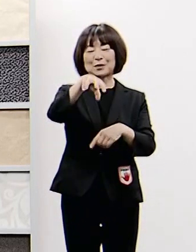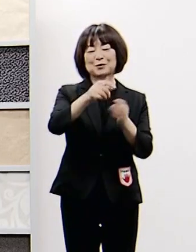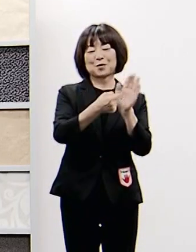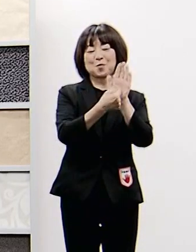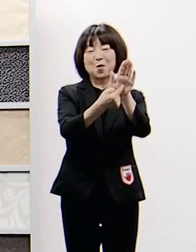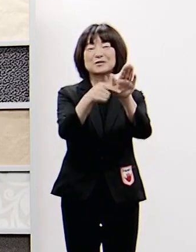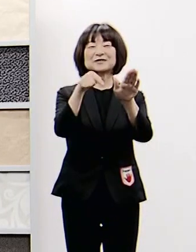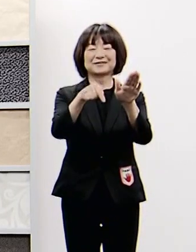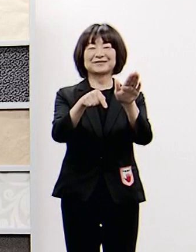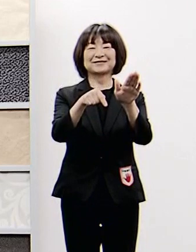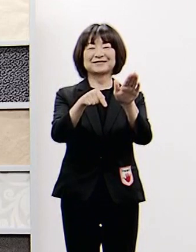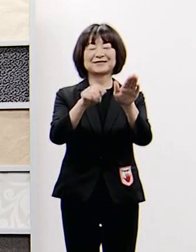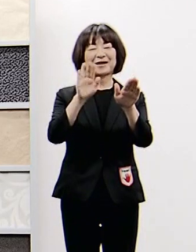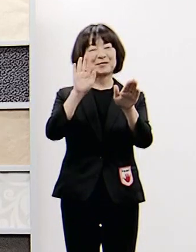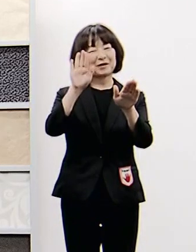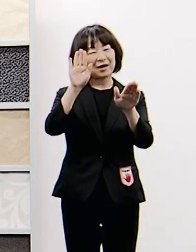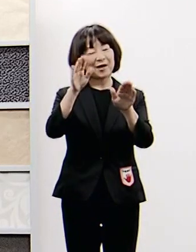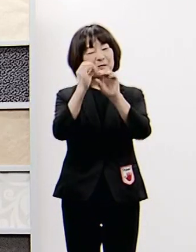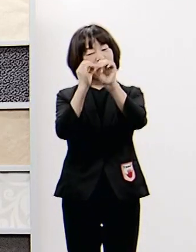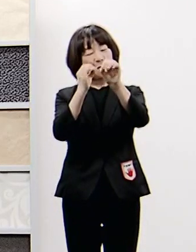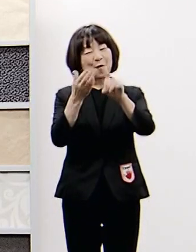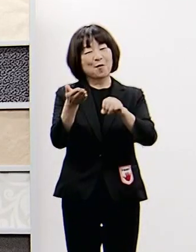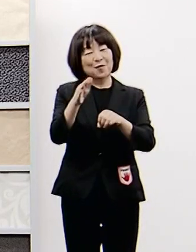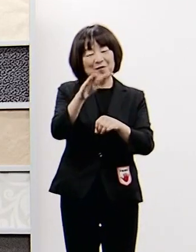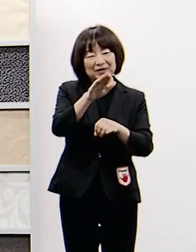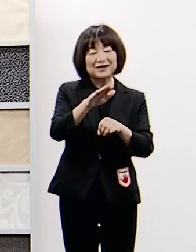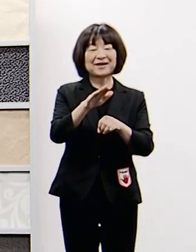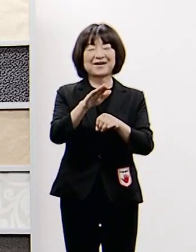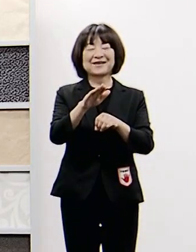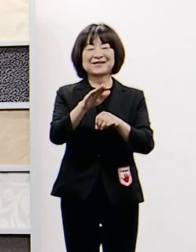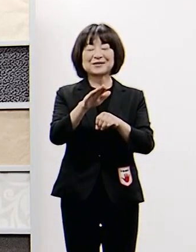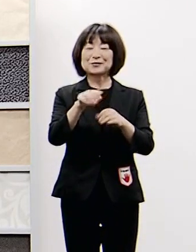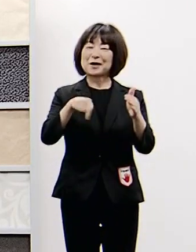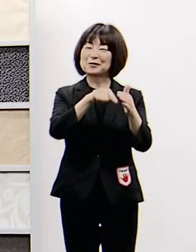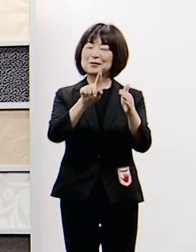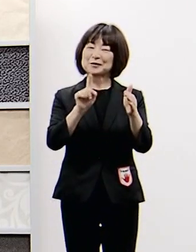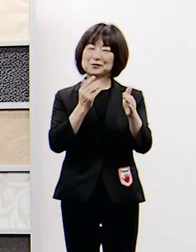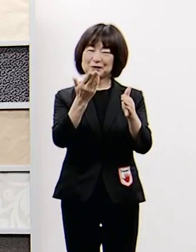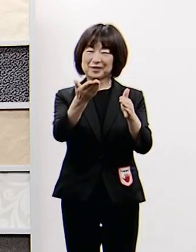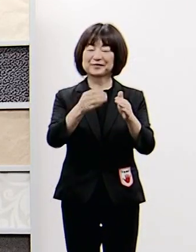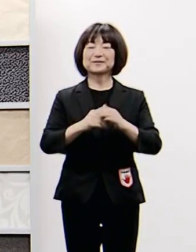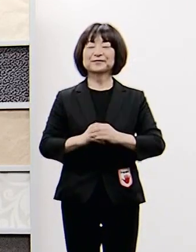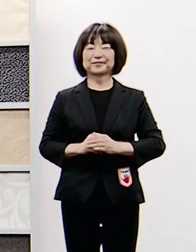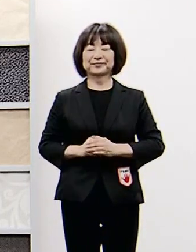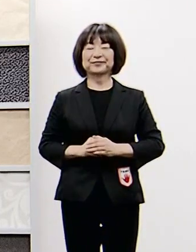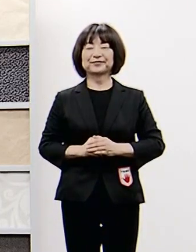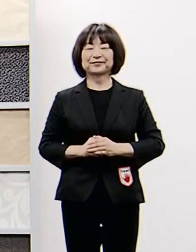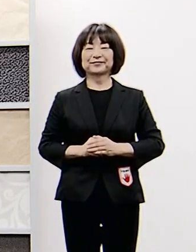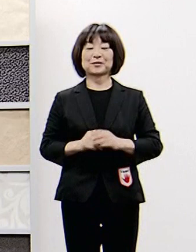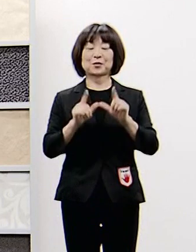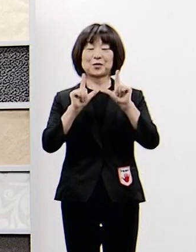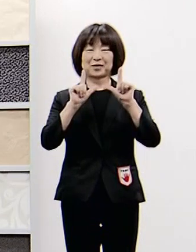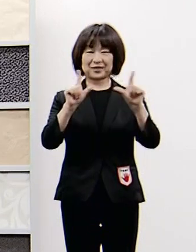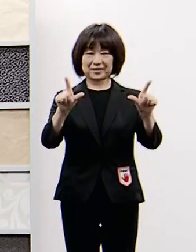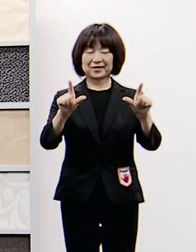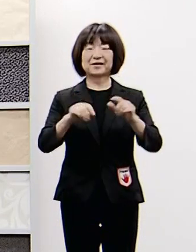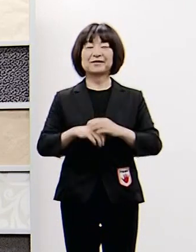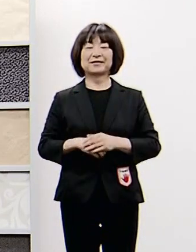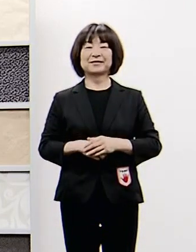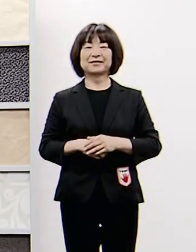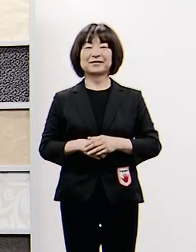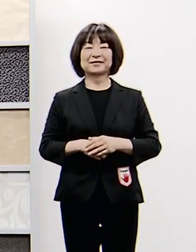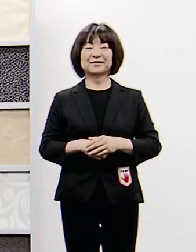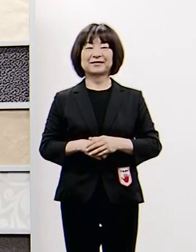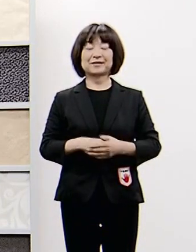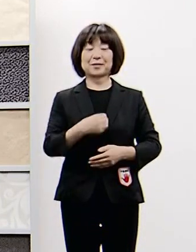て未来志向でとお互いに確認できる方がいいと思うんですがそれについてはどうでしょうか全く平尾さんのおっしゃる通りだと認識